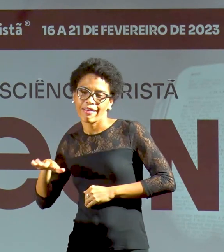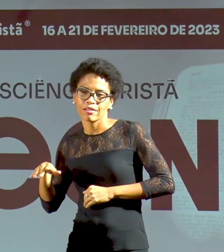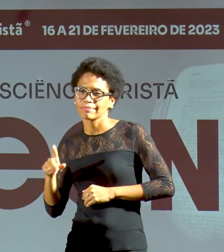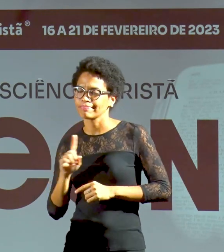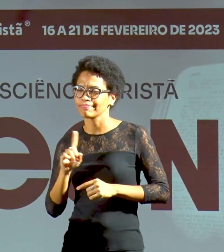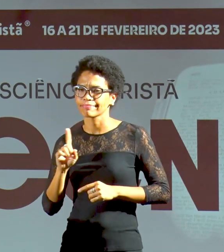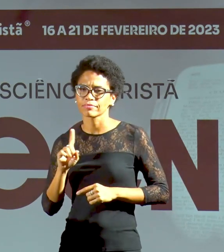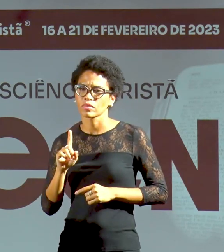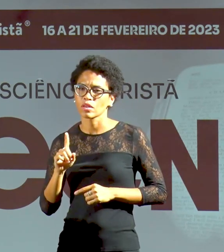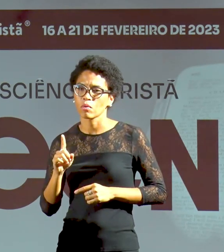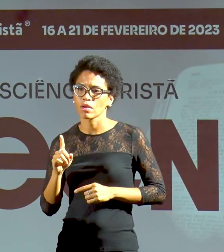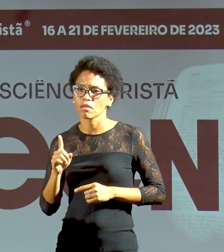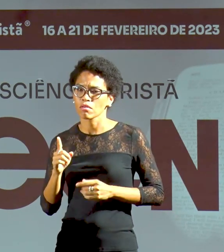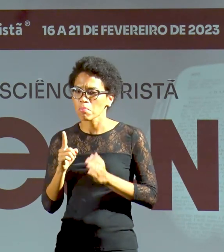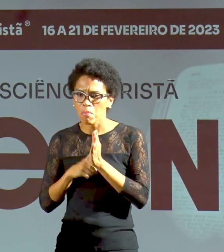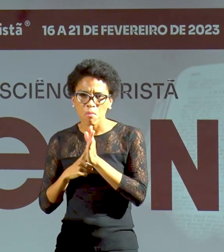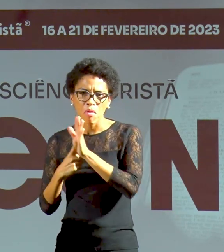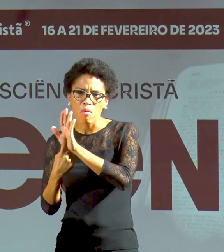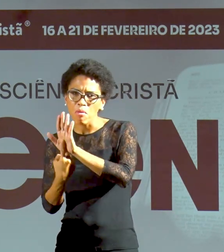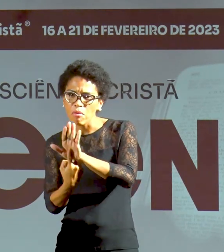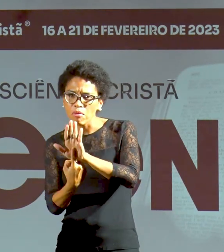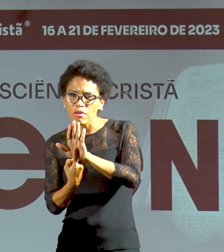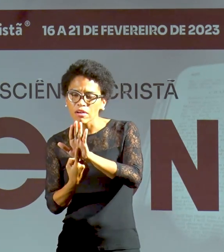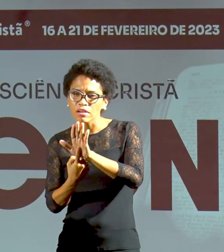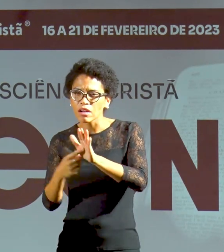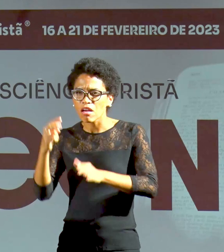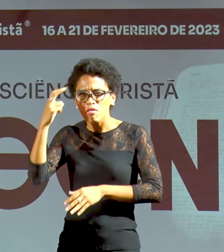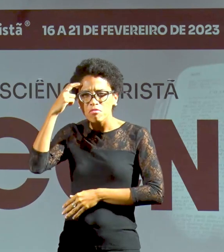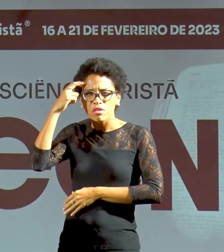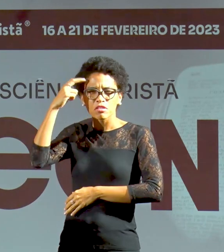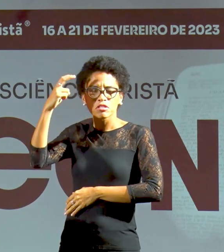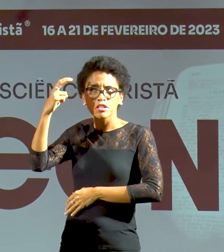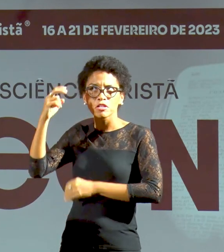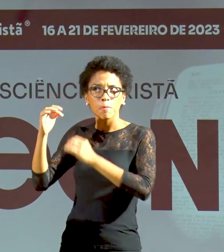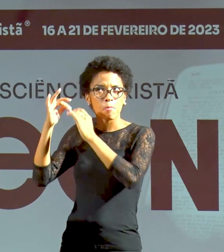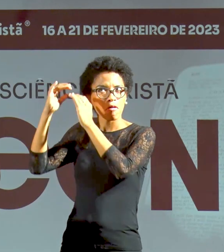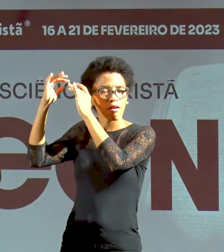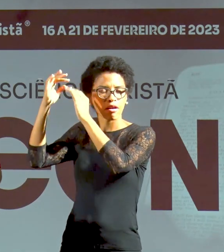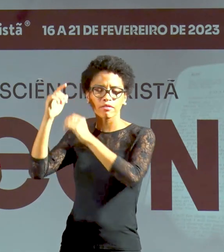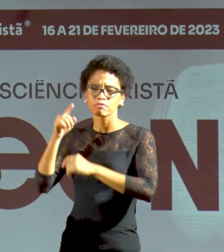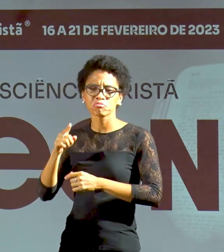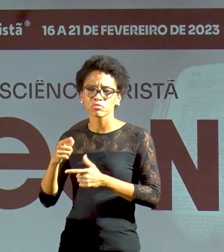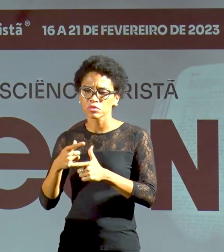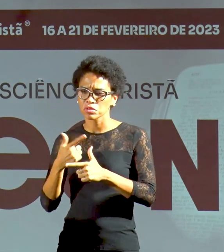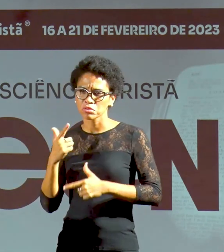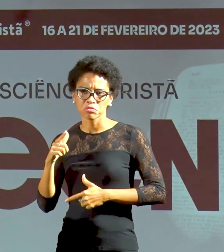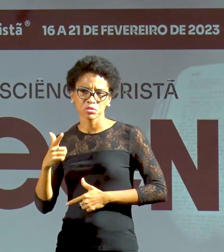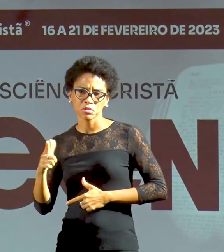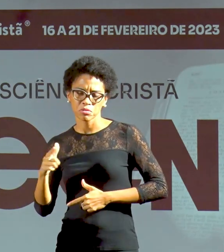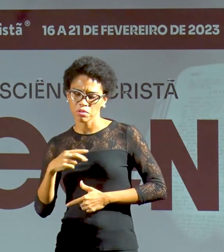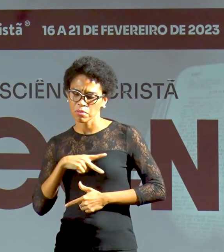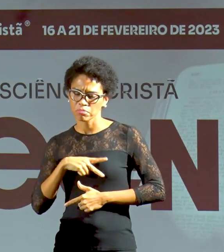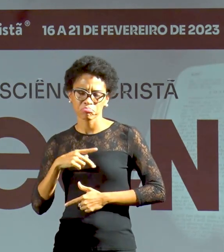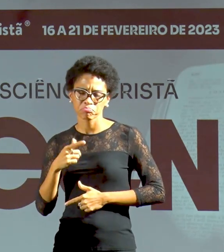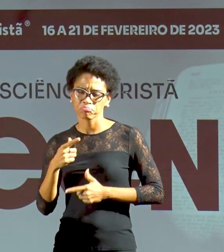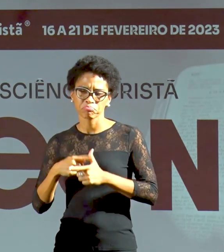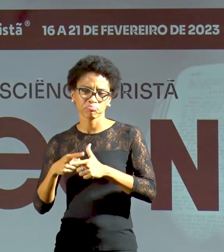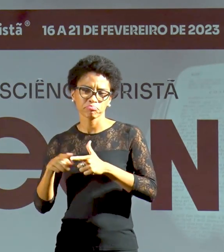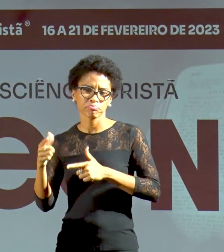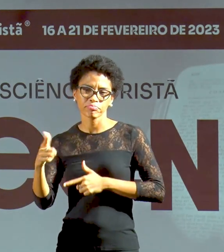a nossa maturidade você não está e não tem problema na verdade